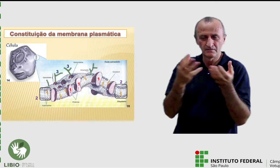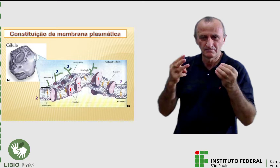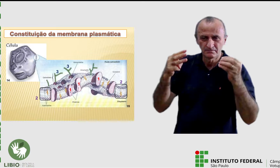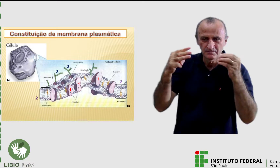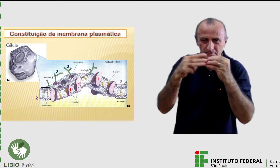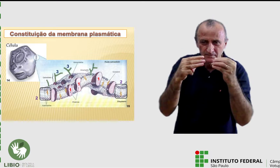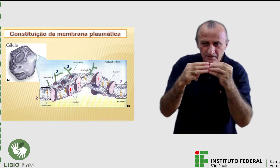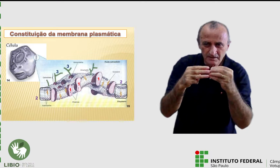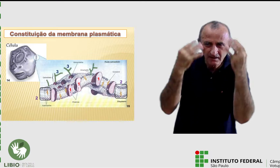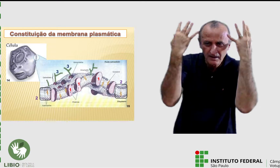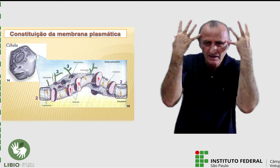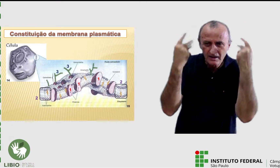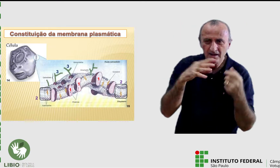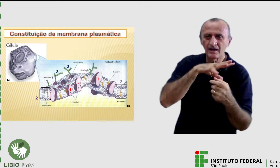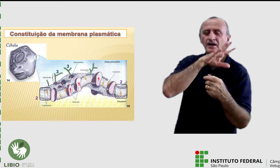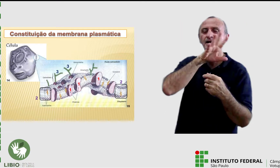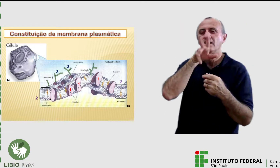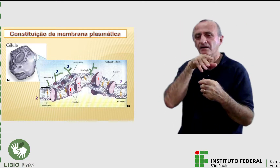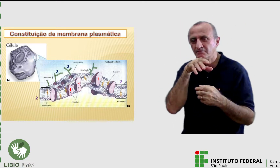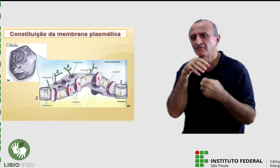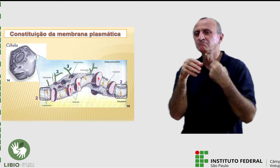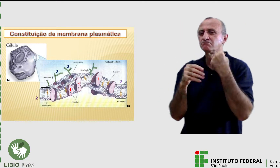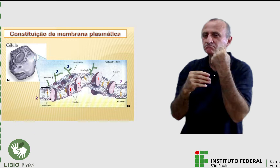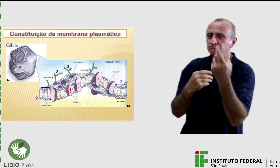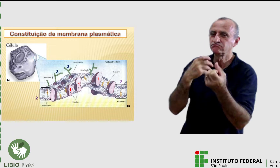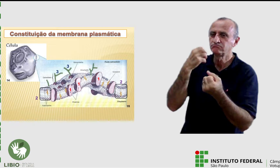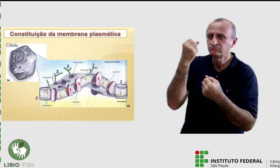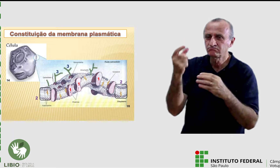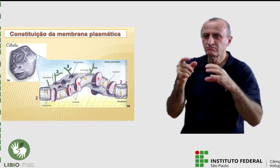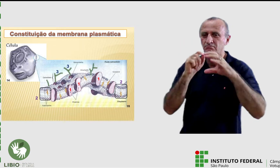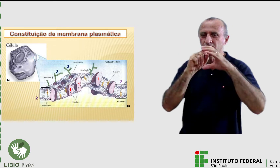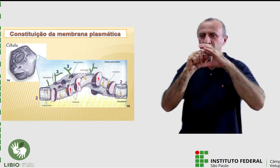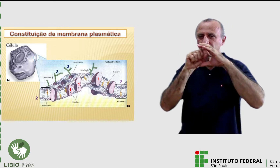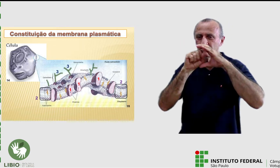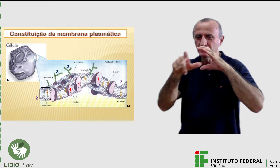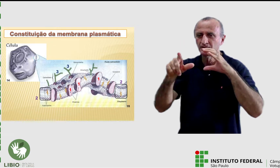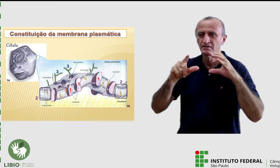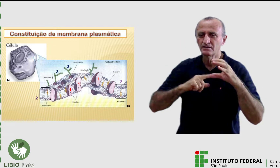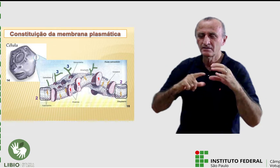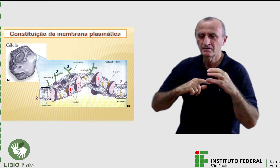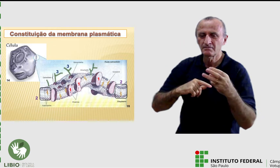Nas células animais e algumas protistas, temos uma terceira molécula,